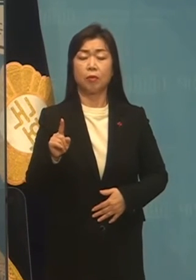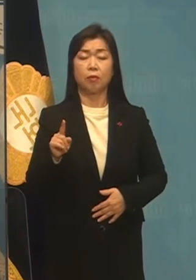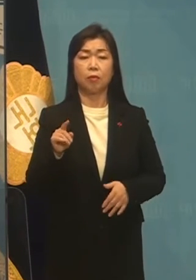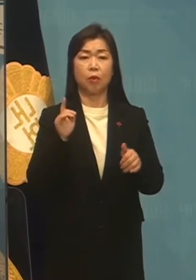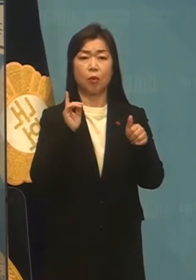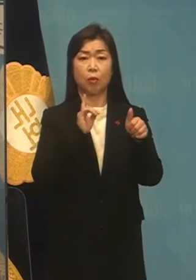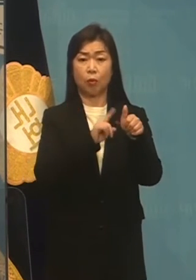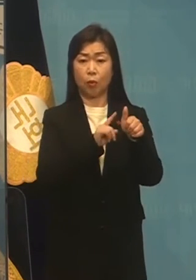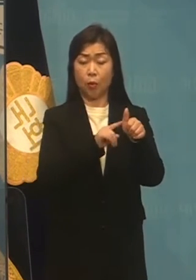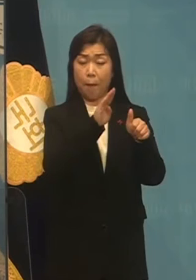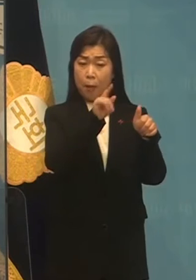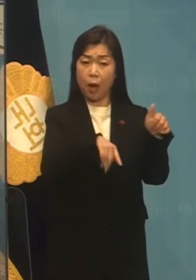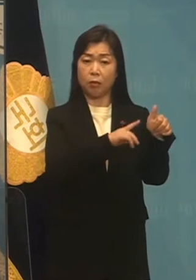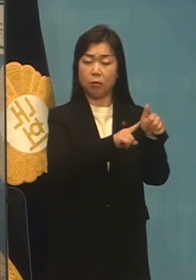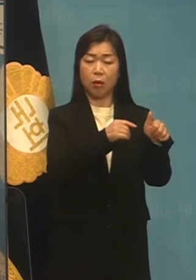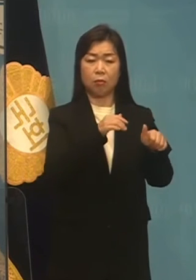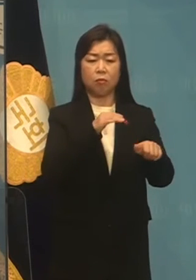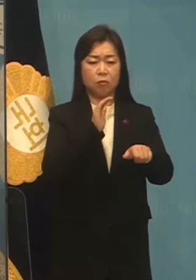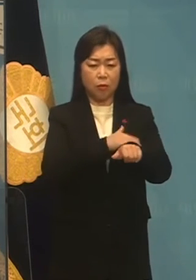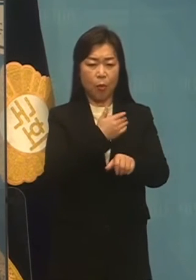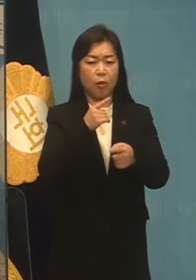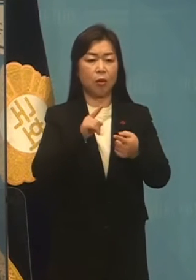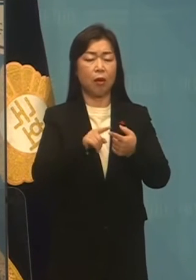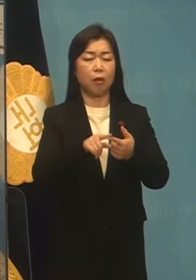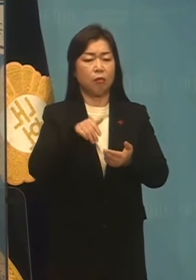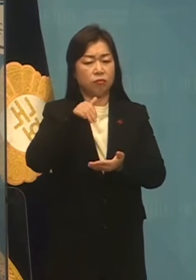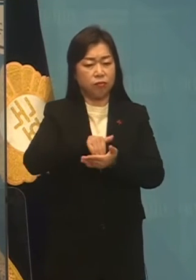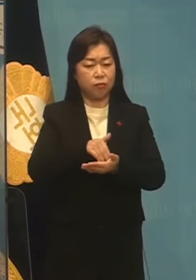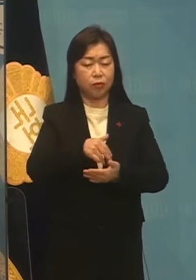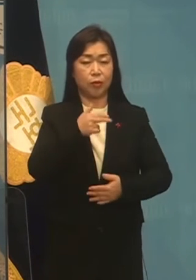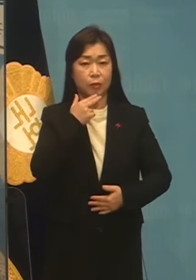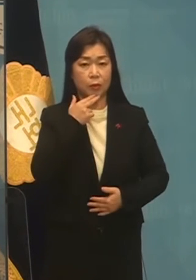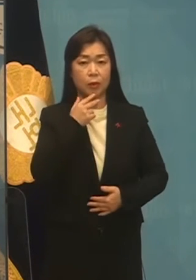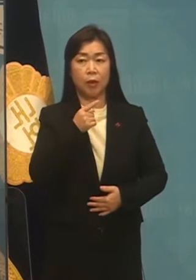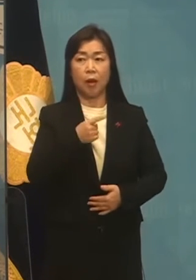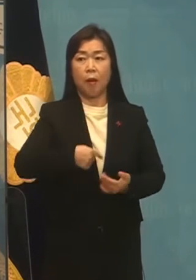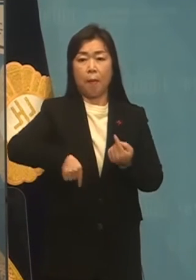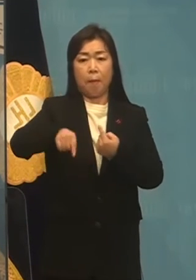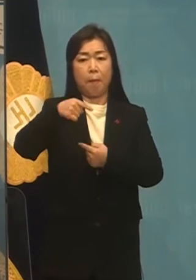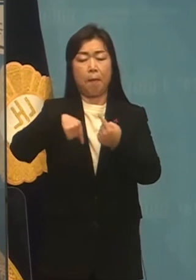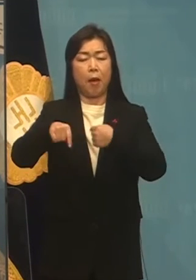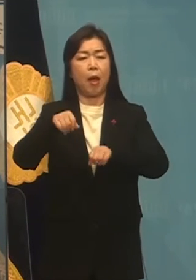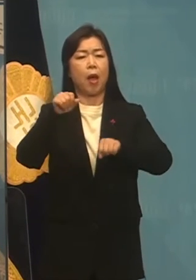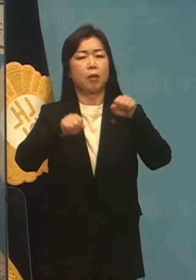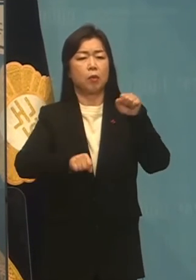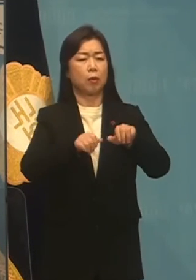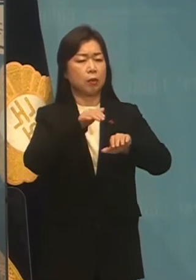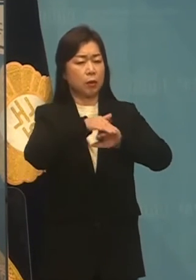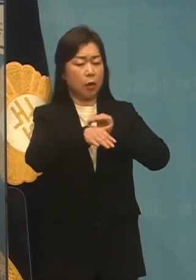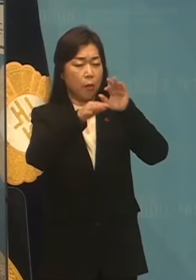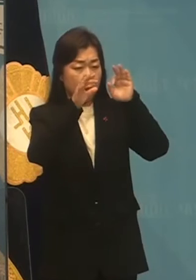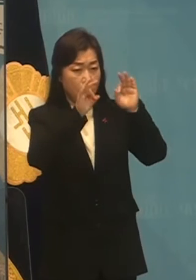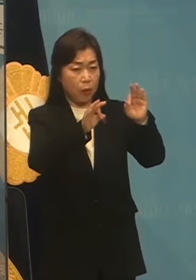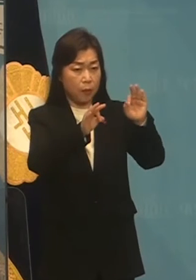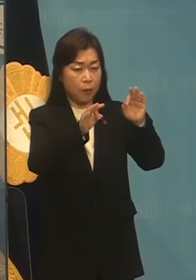자신의 그 과오에 대한 유침이 없이 빠져나가자 하는 야비한